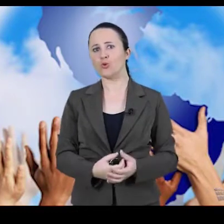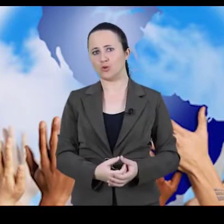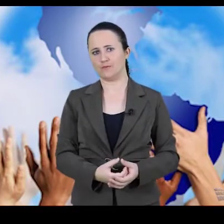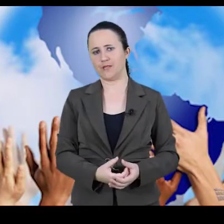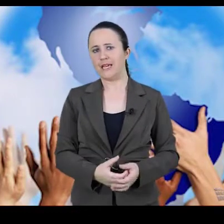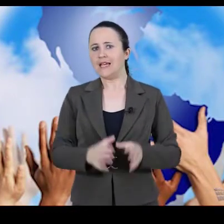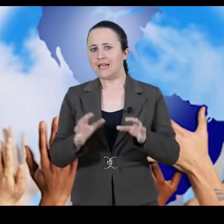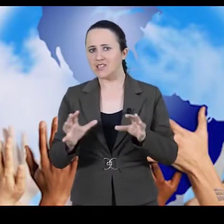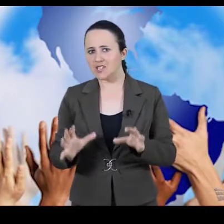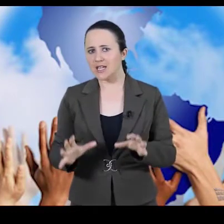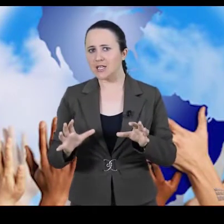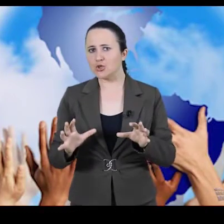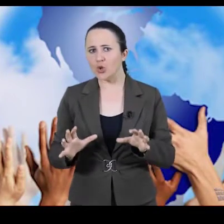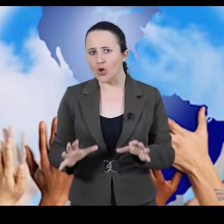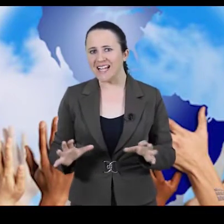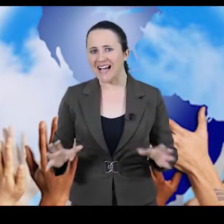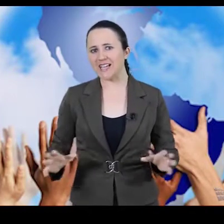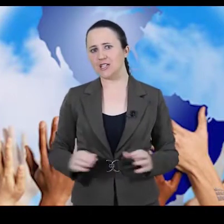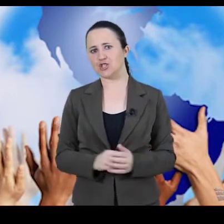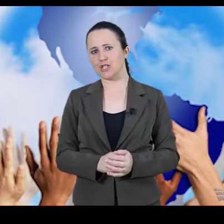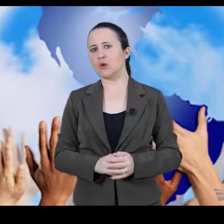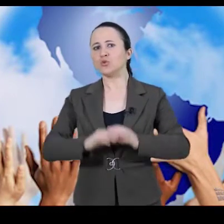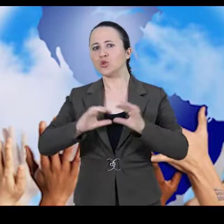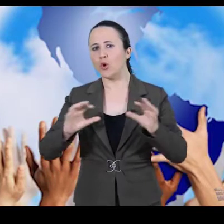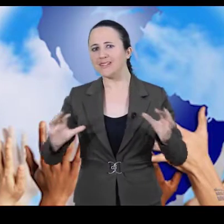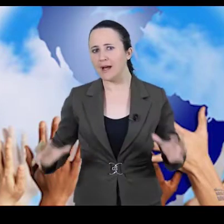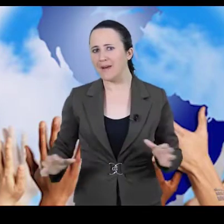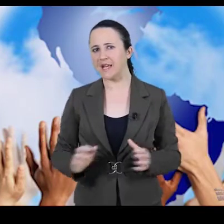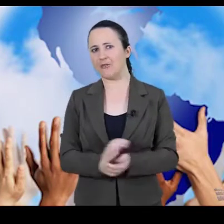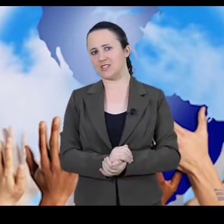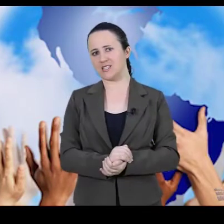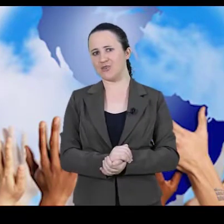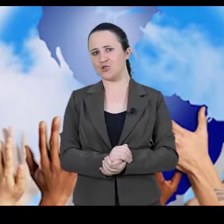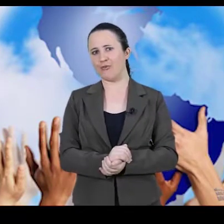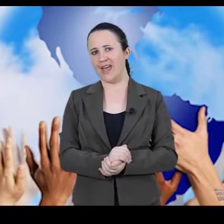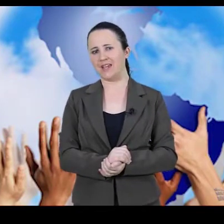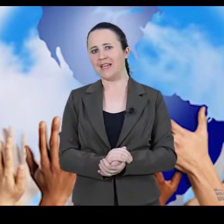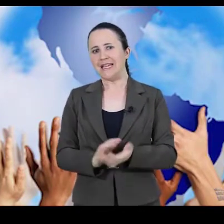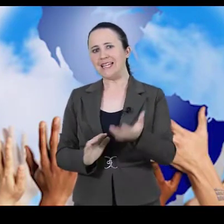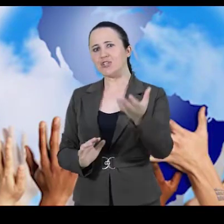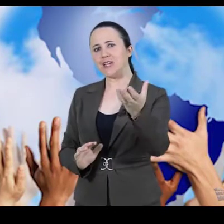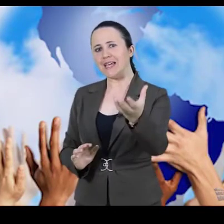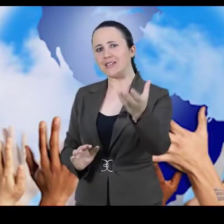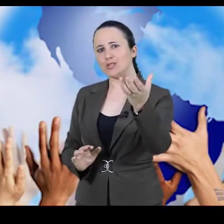culto. Quer dizer que toda a religião, toda a manifestação de fé, tem direito de